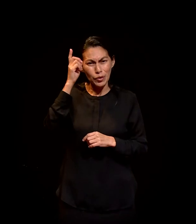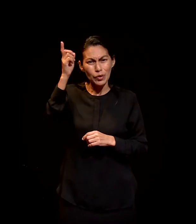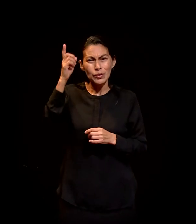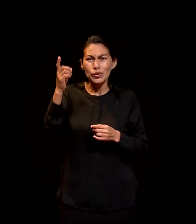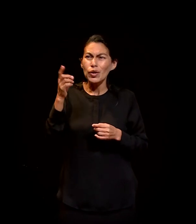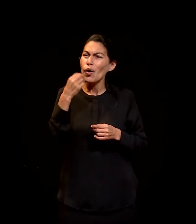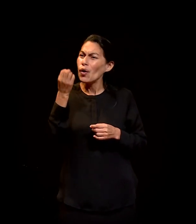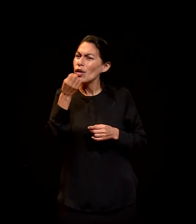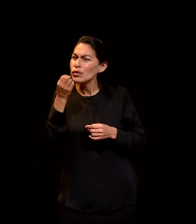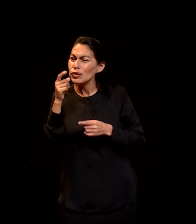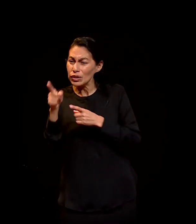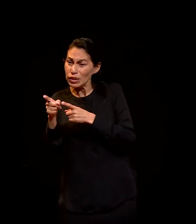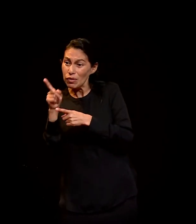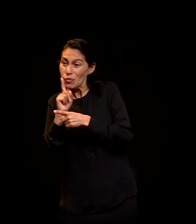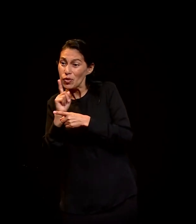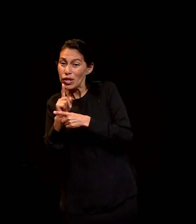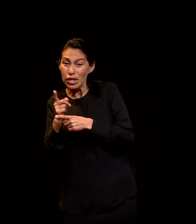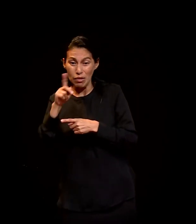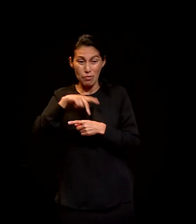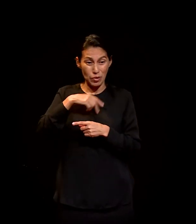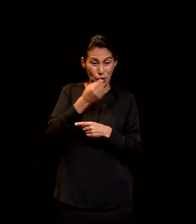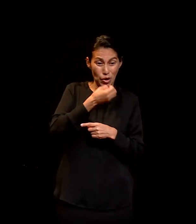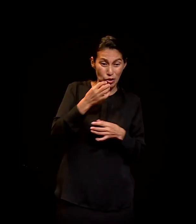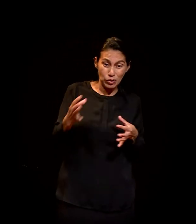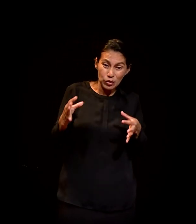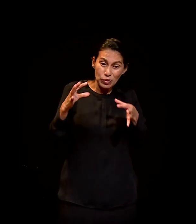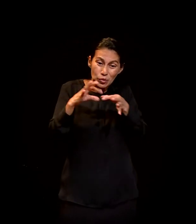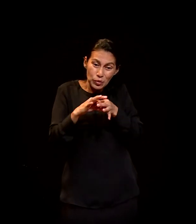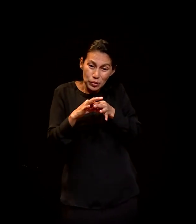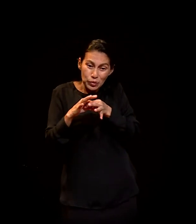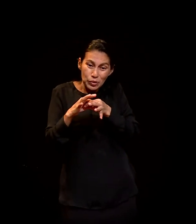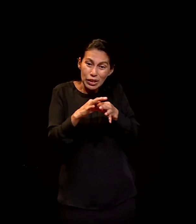las oraciones mis oraciones con las de